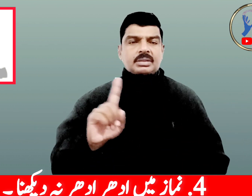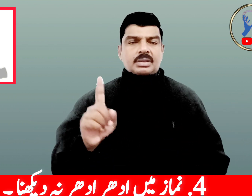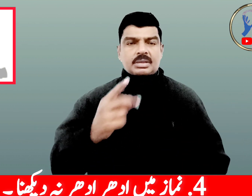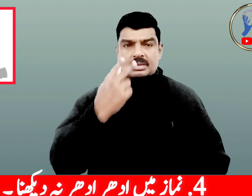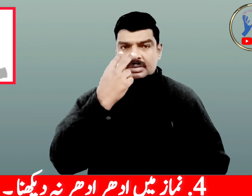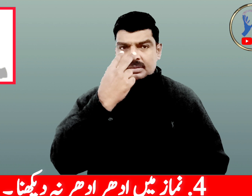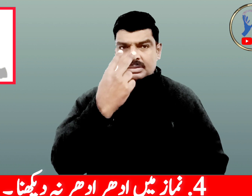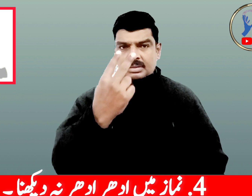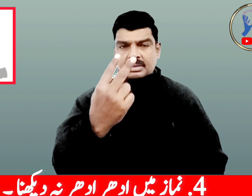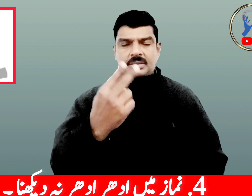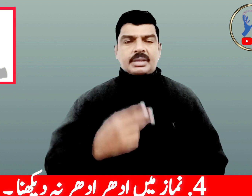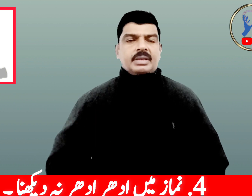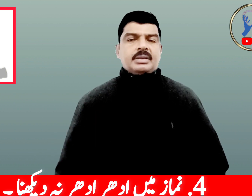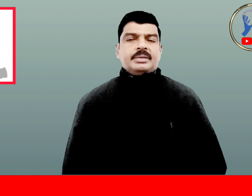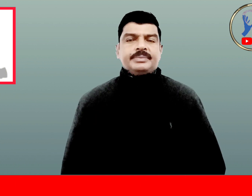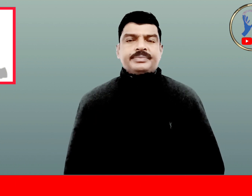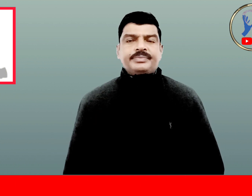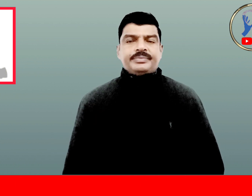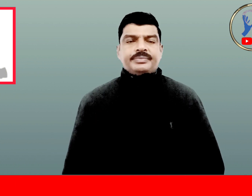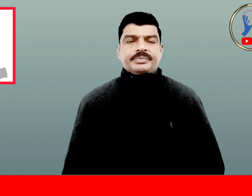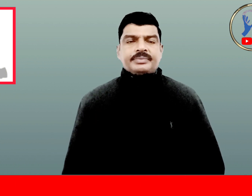نہ دیکھنا۔